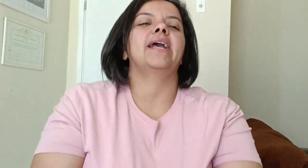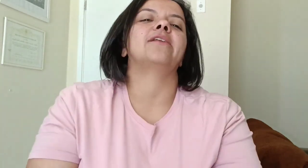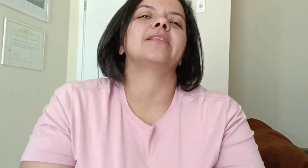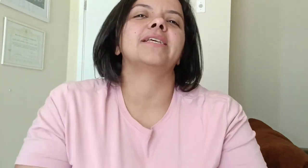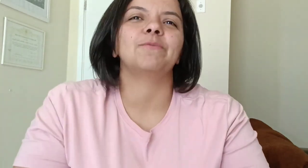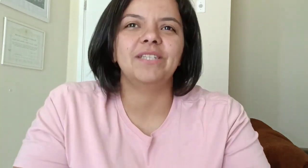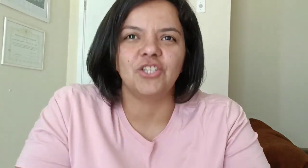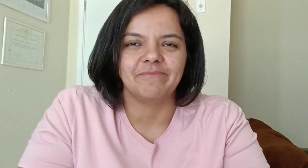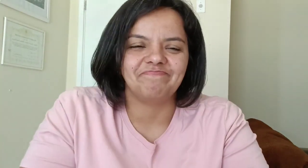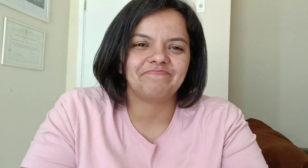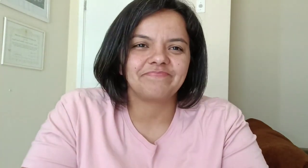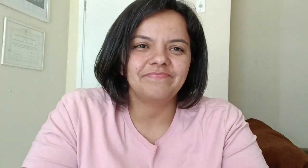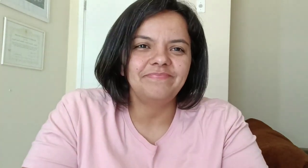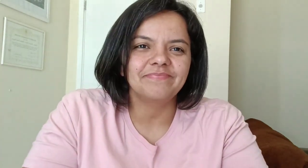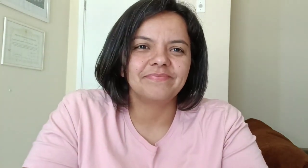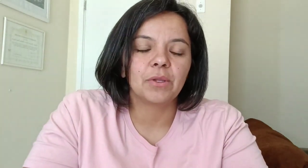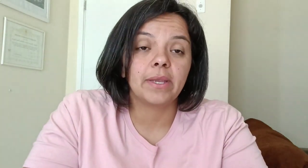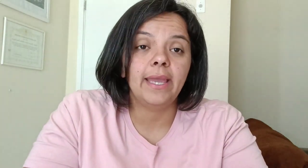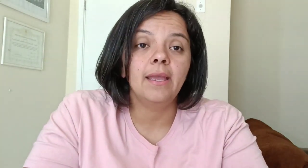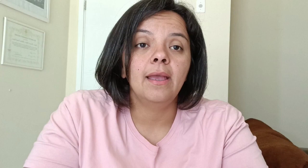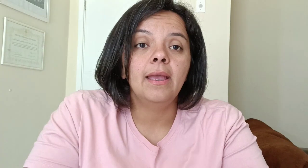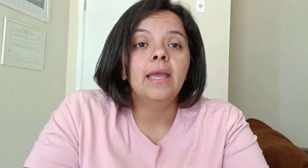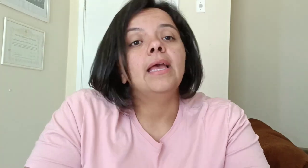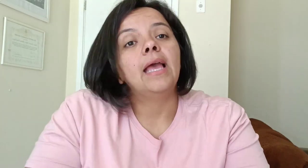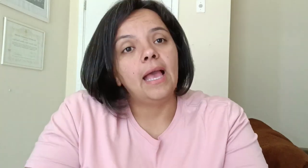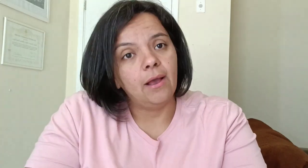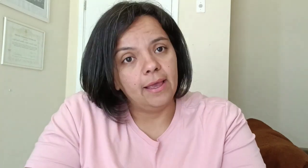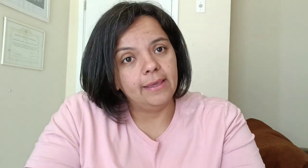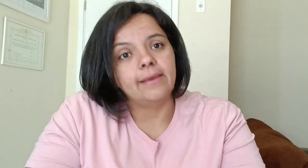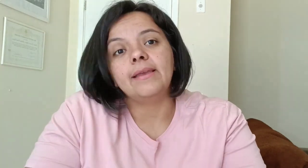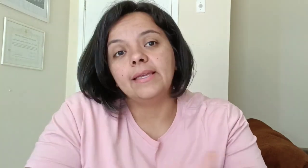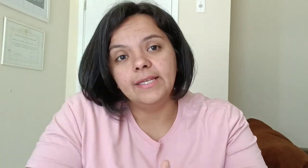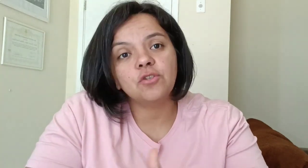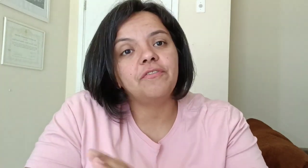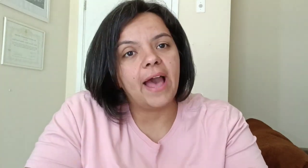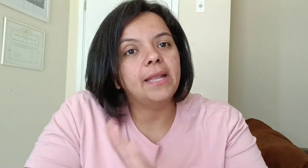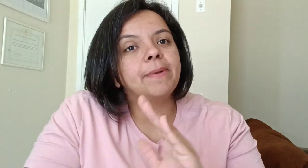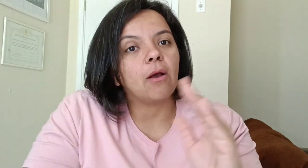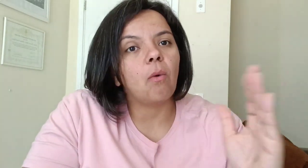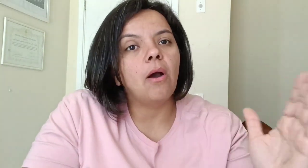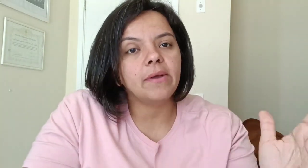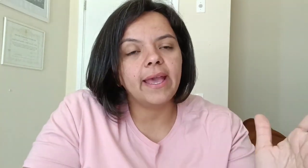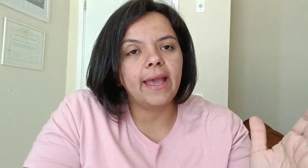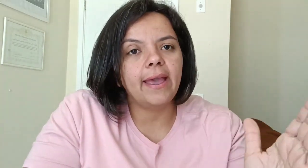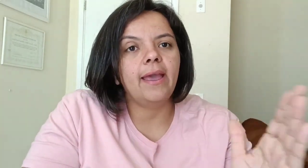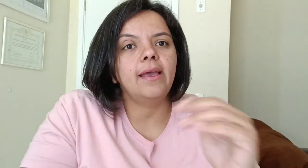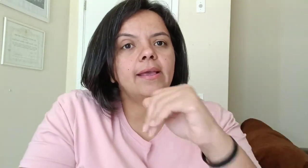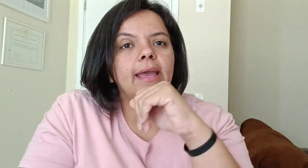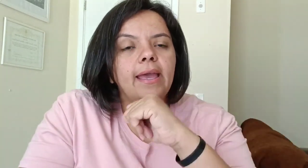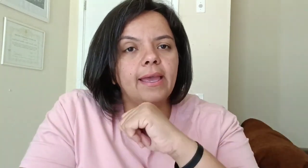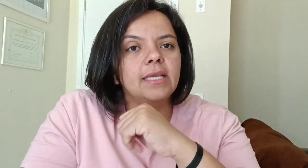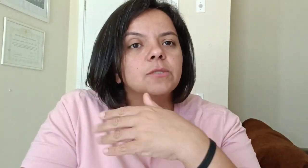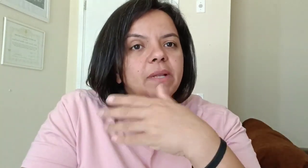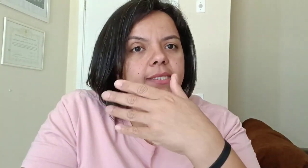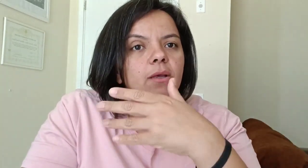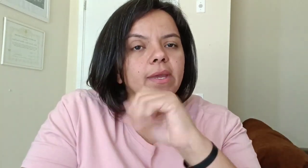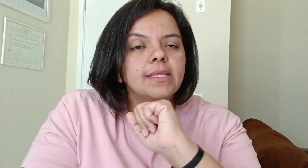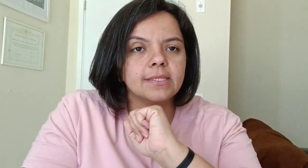quero transmitir. Ok? E isso vale para qualquer expressão que é